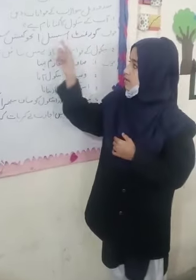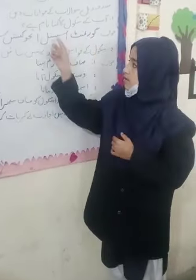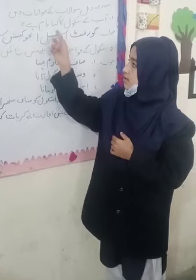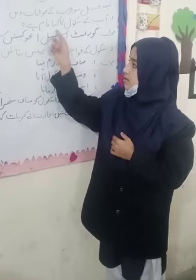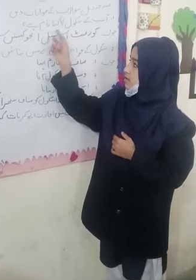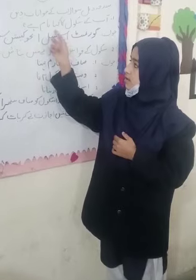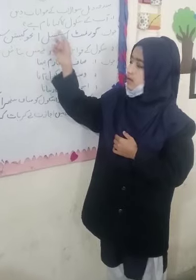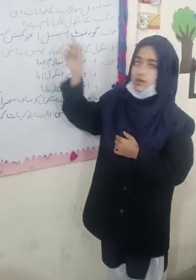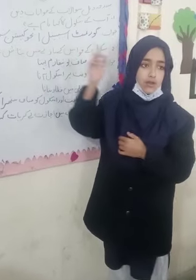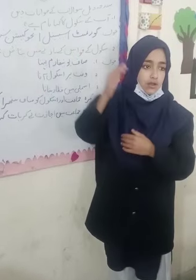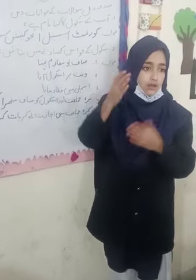क्या